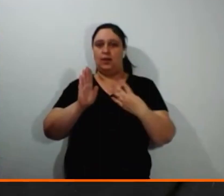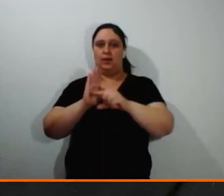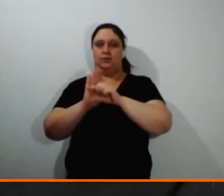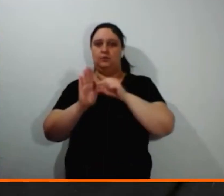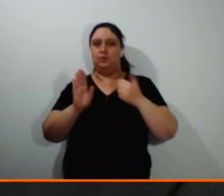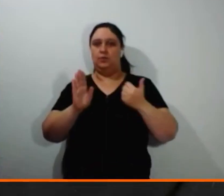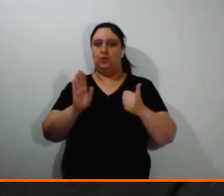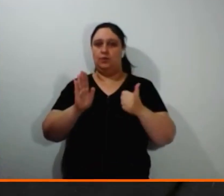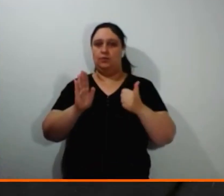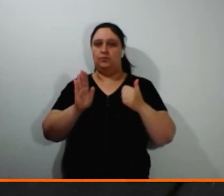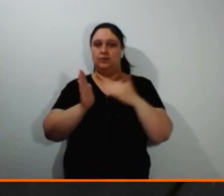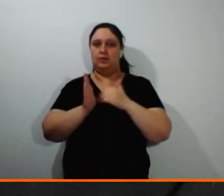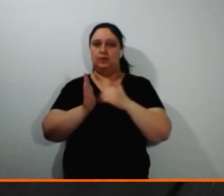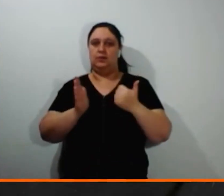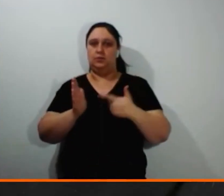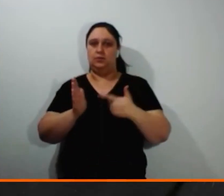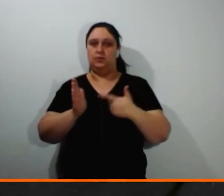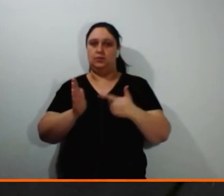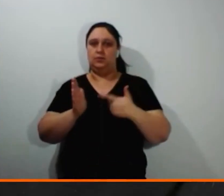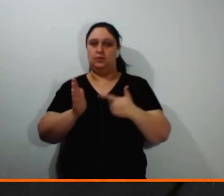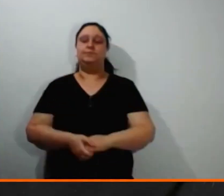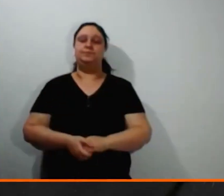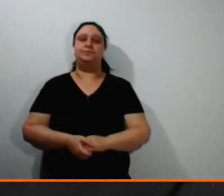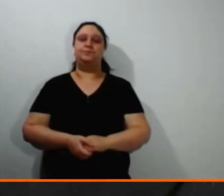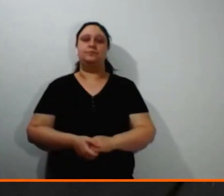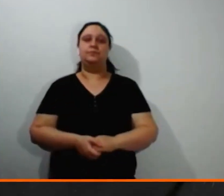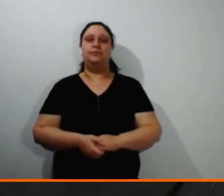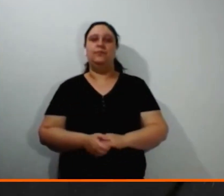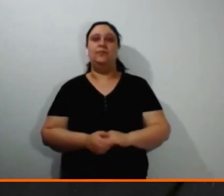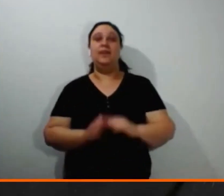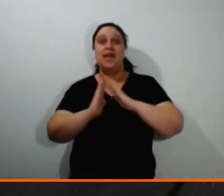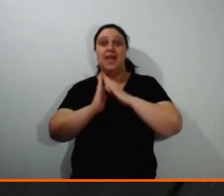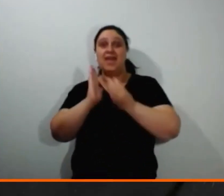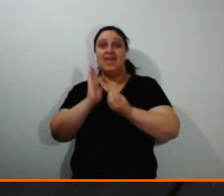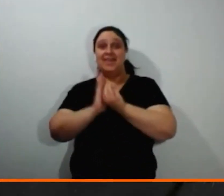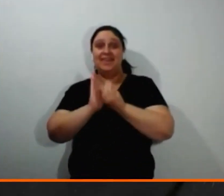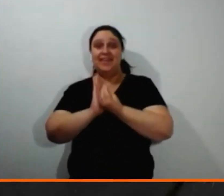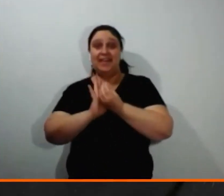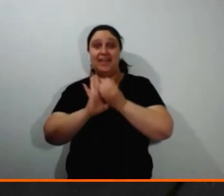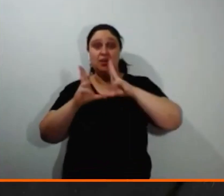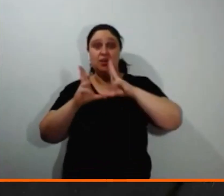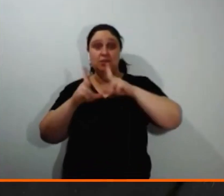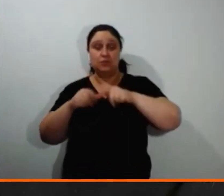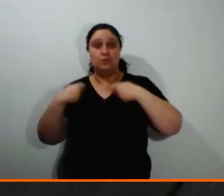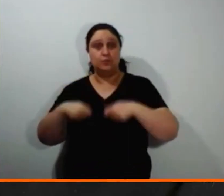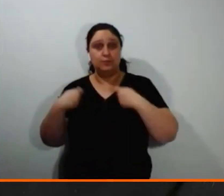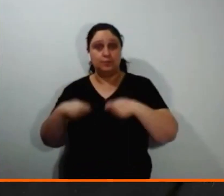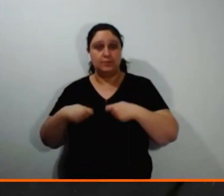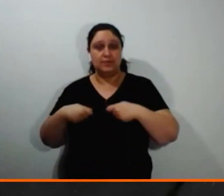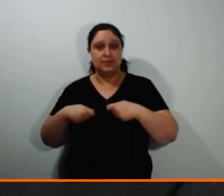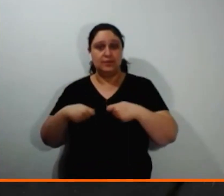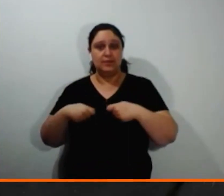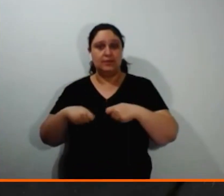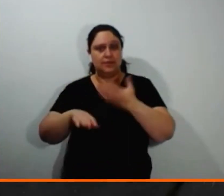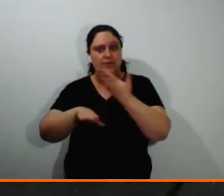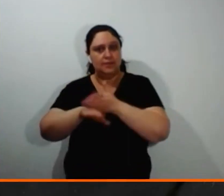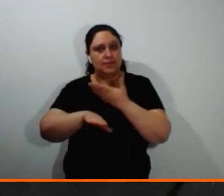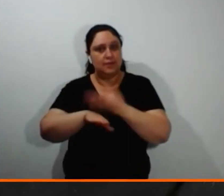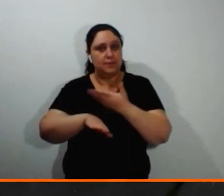eu. Ele falou assim, toda a igreja precisa ser aperfeiçoada. Vocês se lembram? Toda a